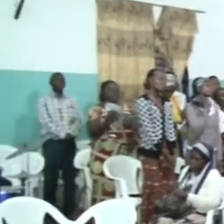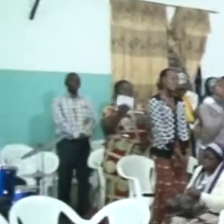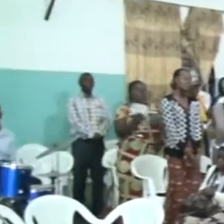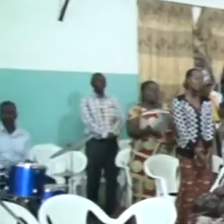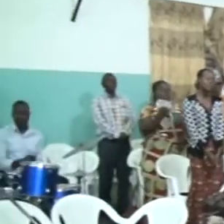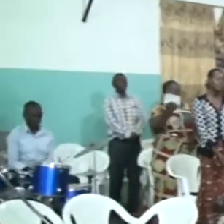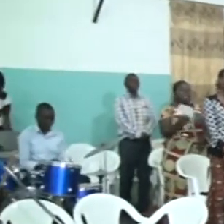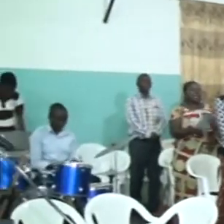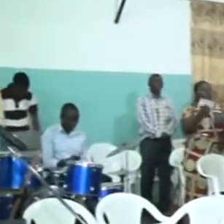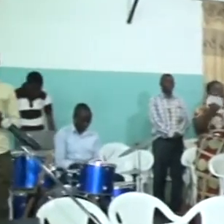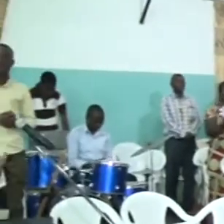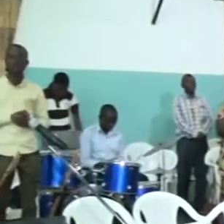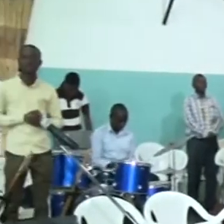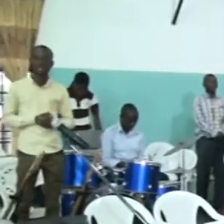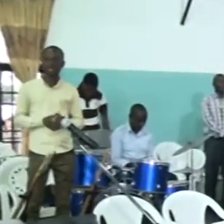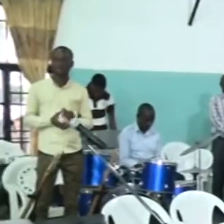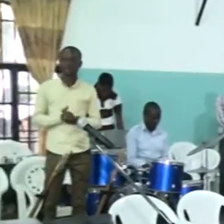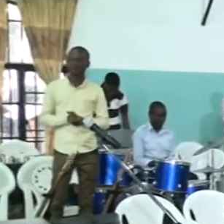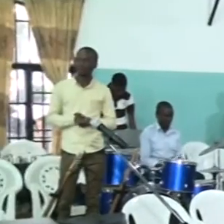Mazambi zangu